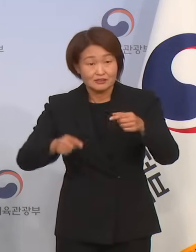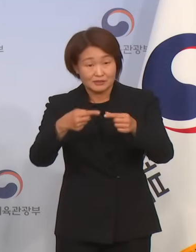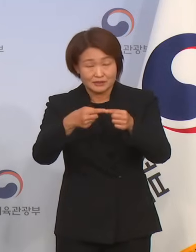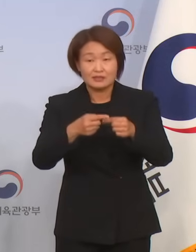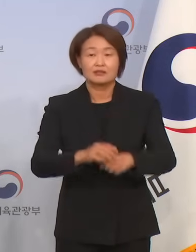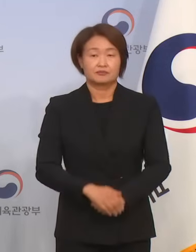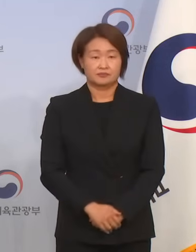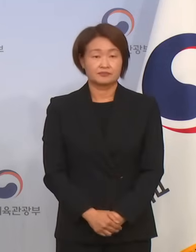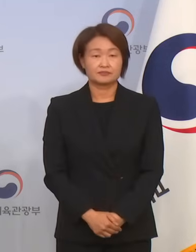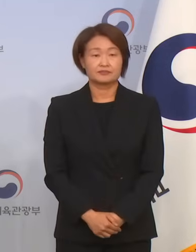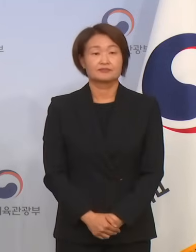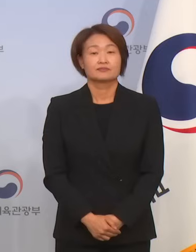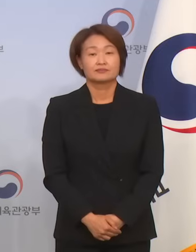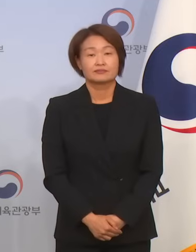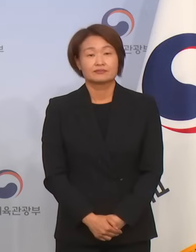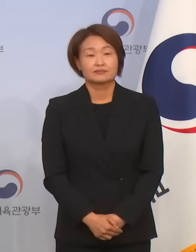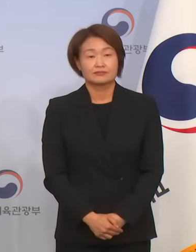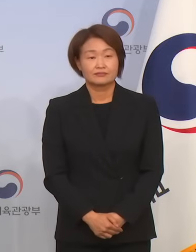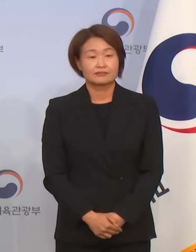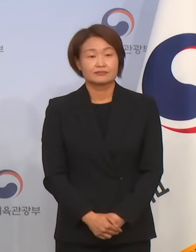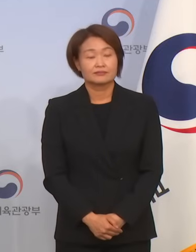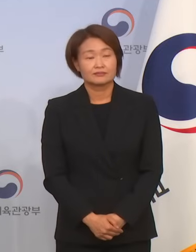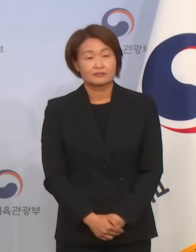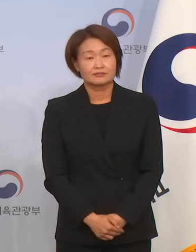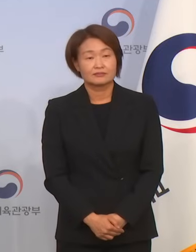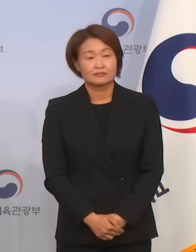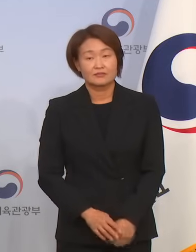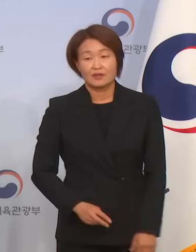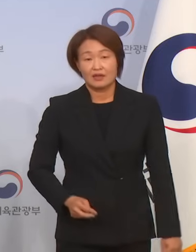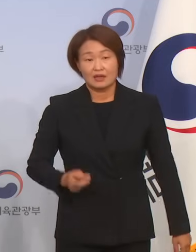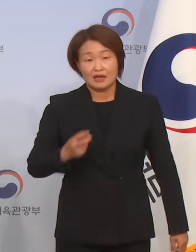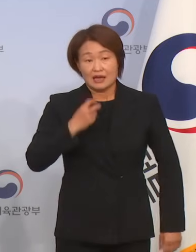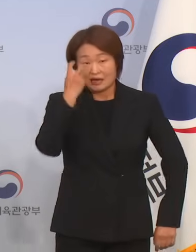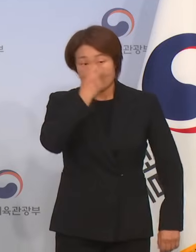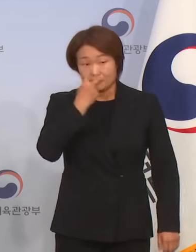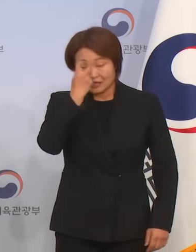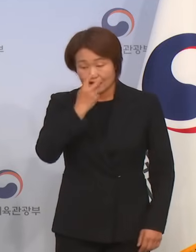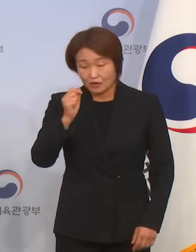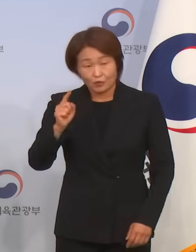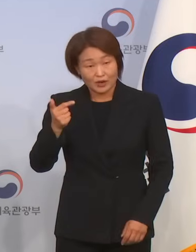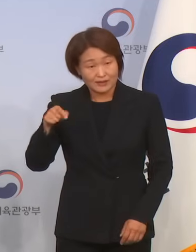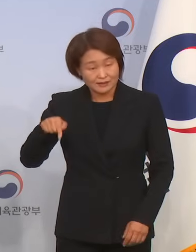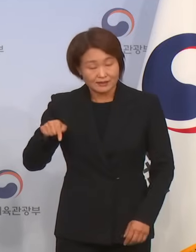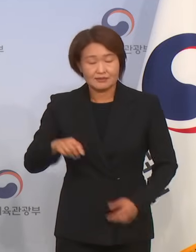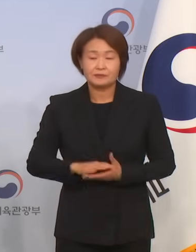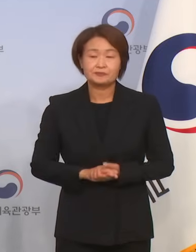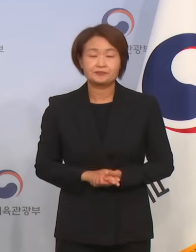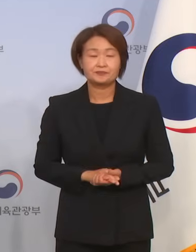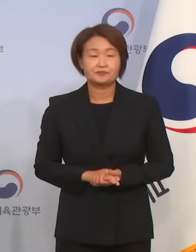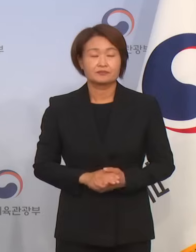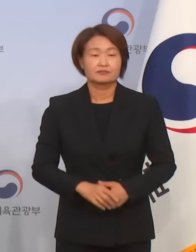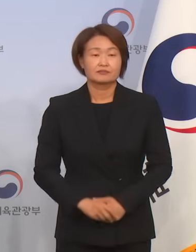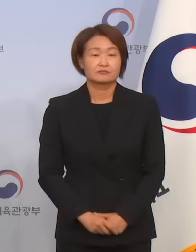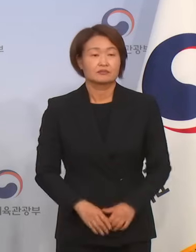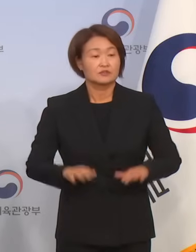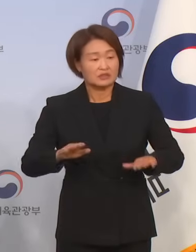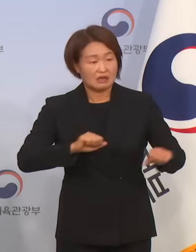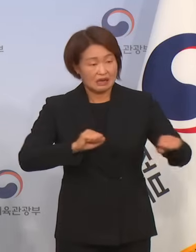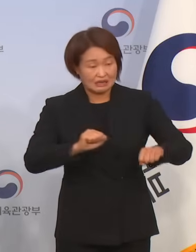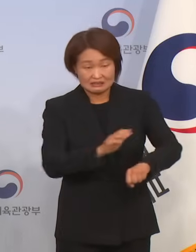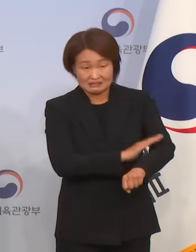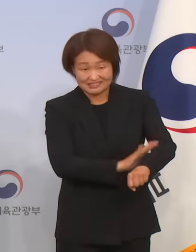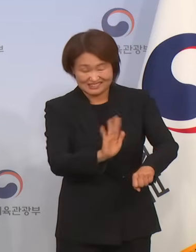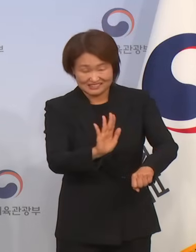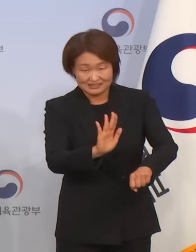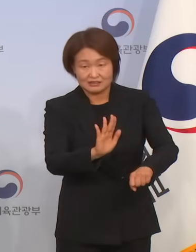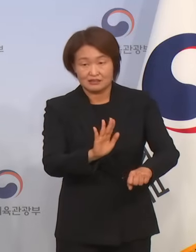예. 지금 우리 감사관실 차원에서는 뭐 적절하게 뭐 이행이 안 됐을